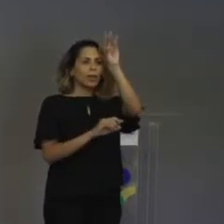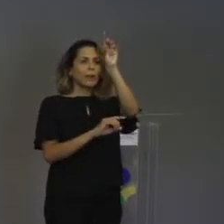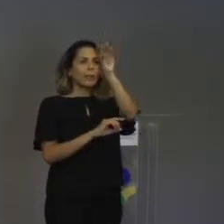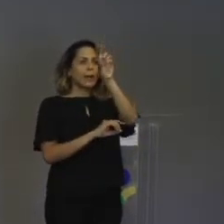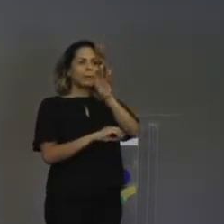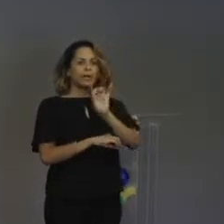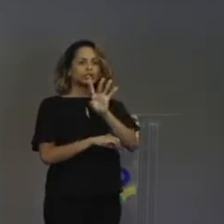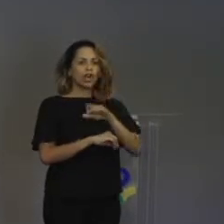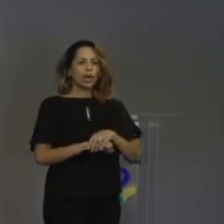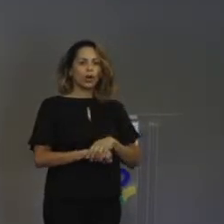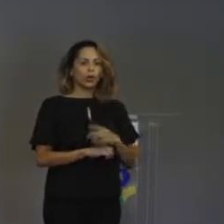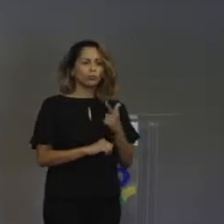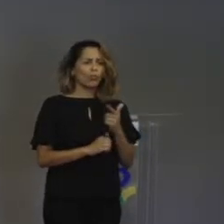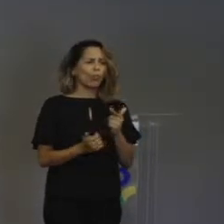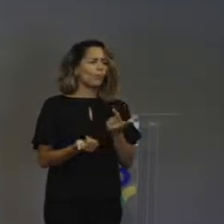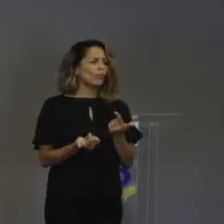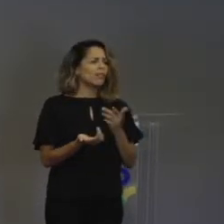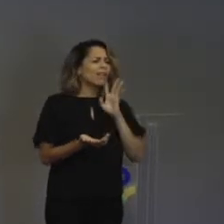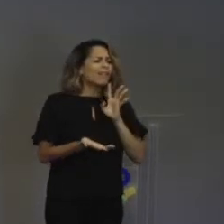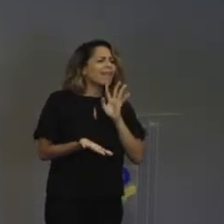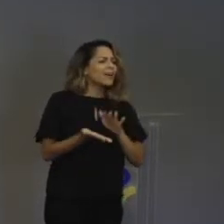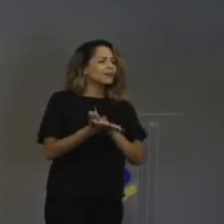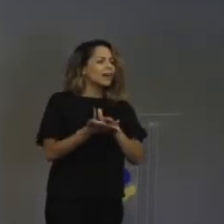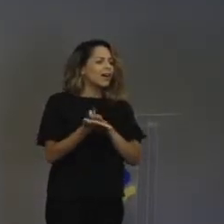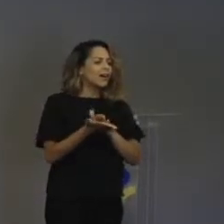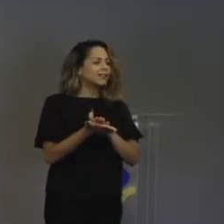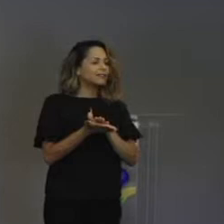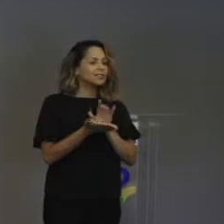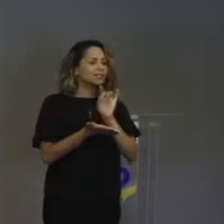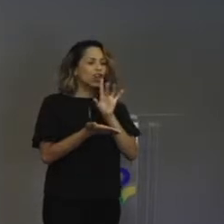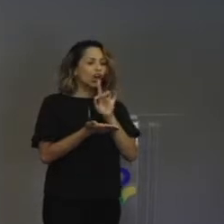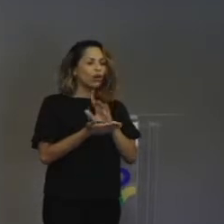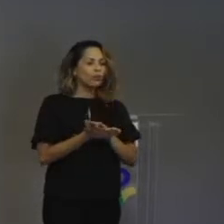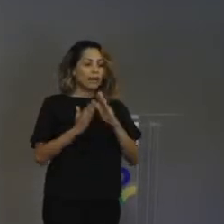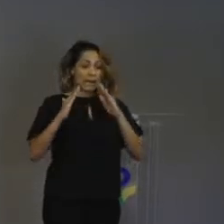desenho legal da escola, e no caminho só tem um semáforo.